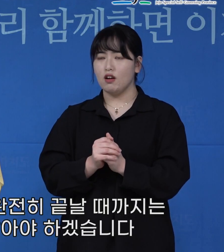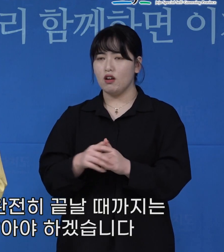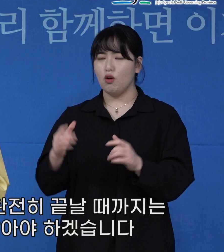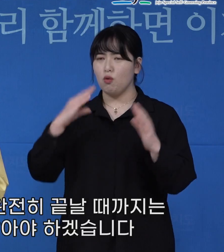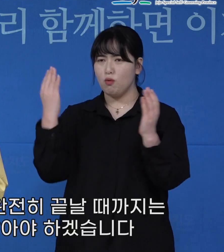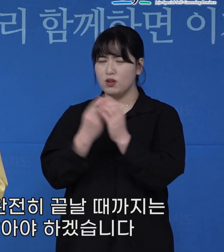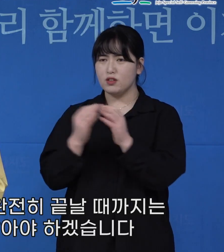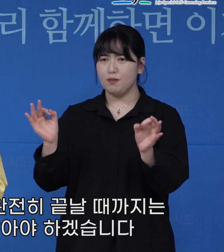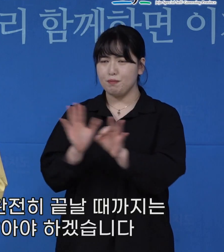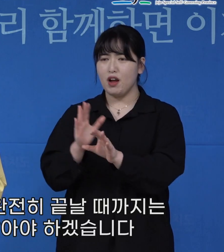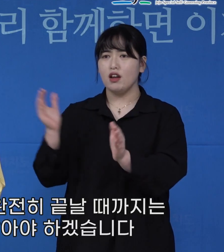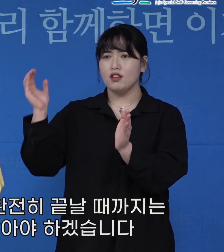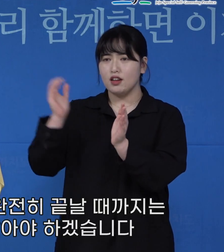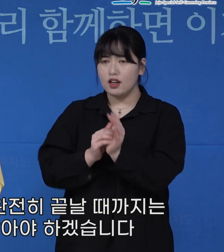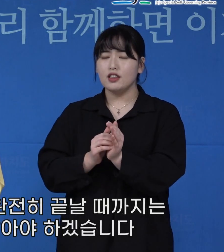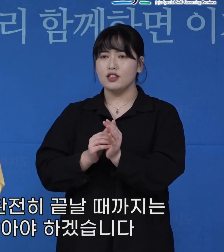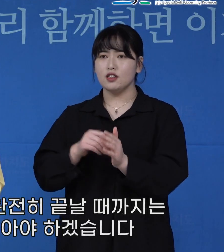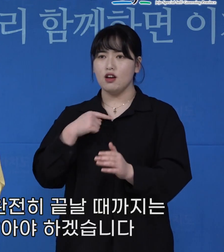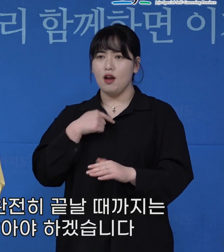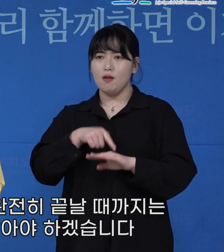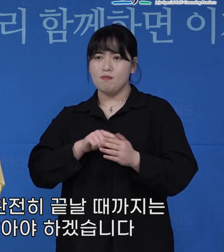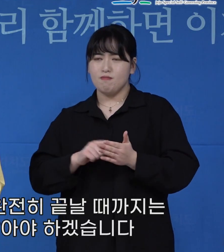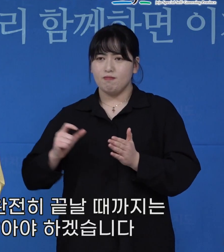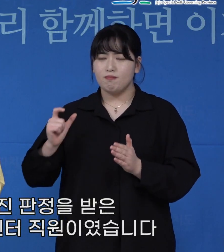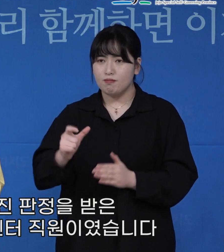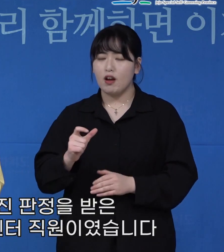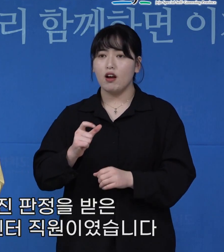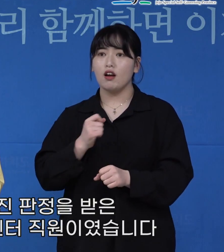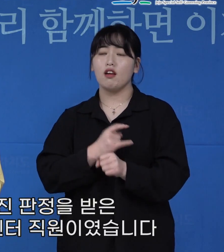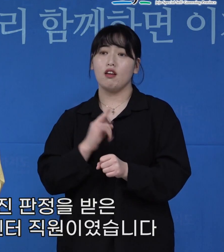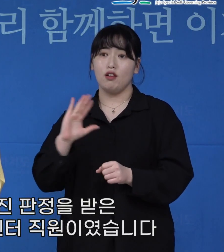때까지는 긴장의 끈을 놓지 말아야 하겠습니다.